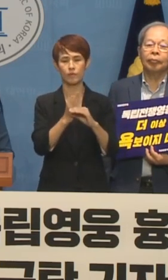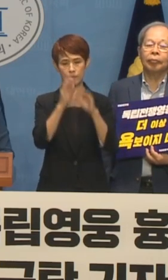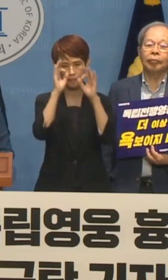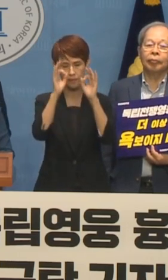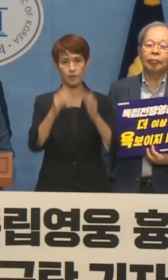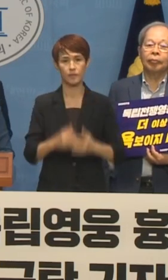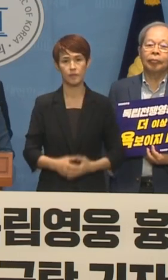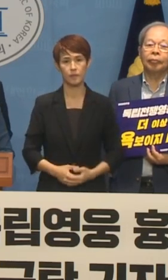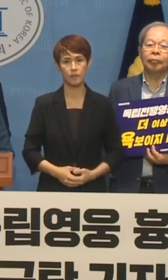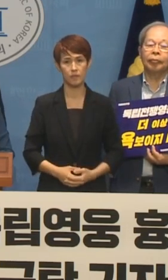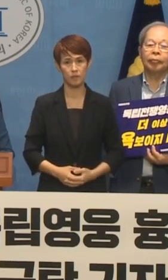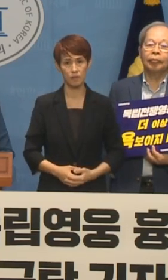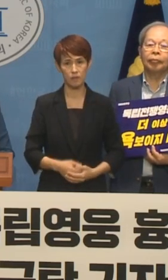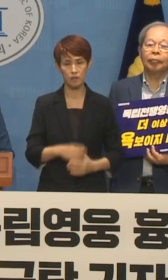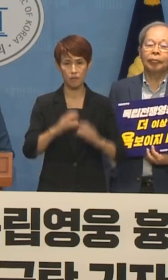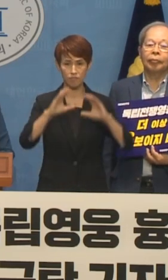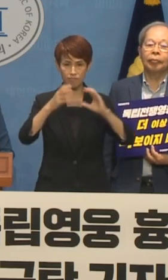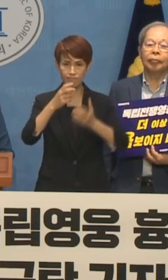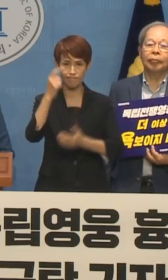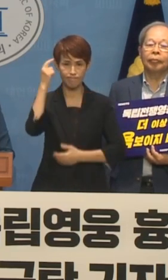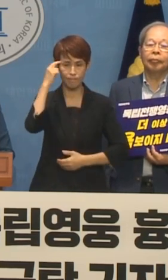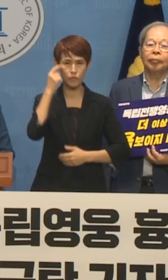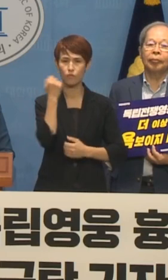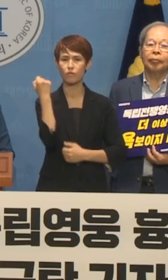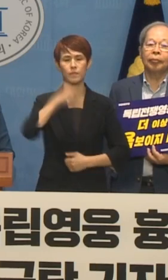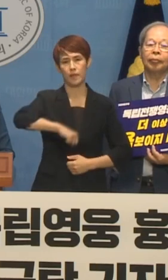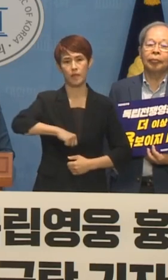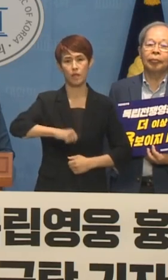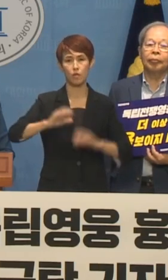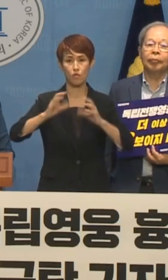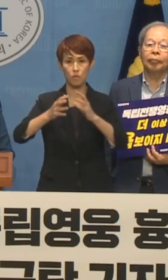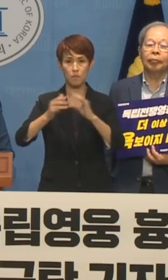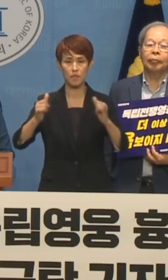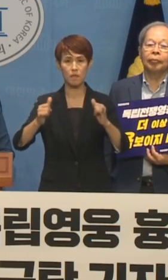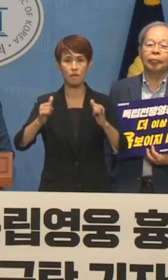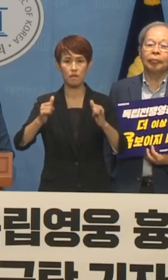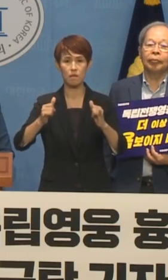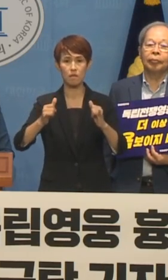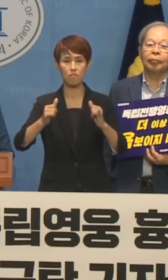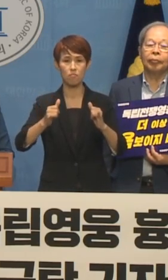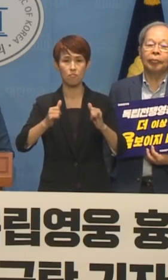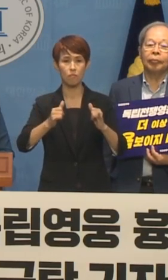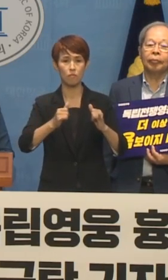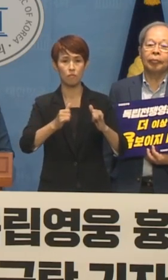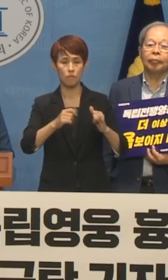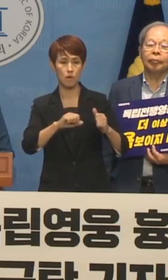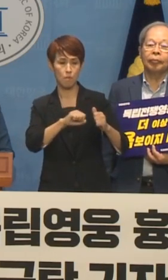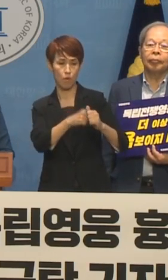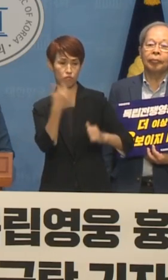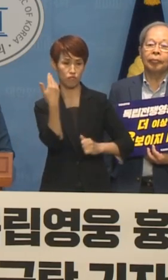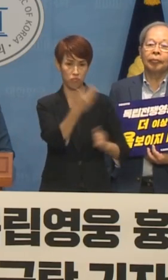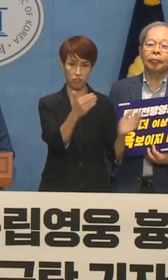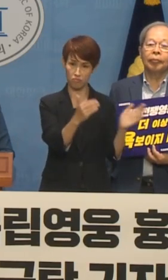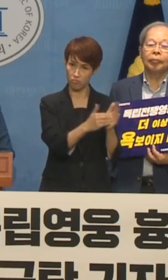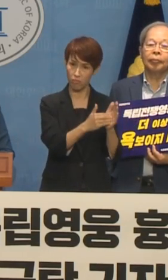봤습니다. 이것 또한 헌법 정신을 위반하고 또 국민의 심판, 총선에 대한 심판을